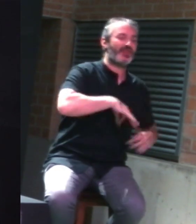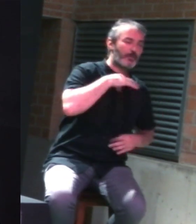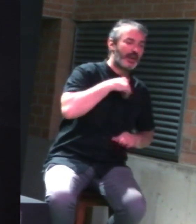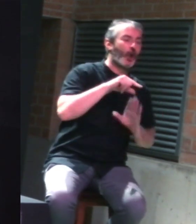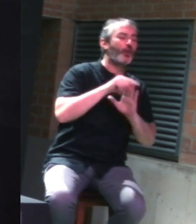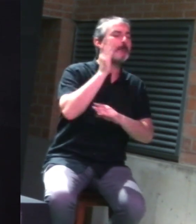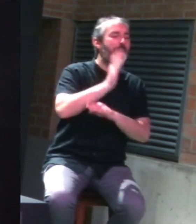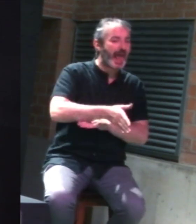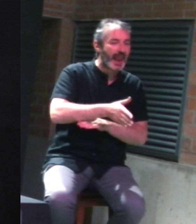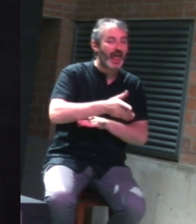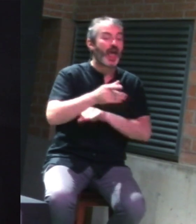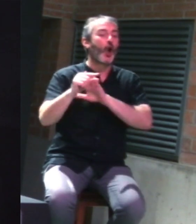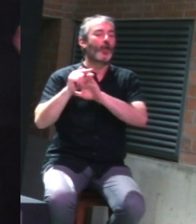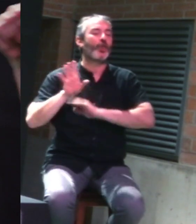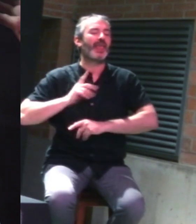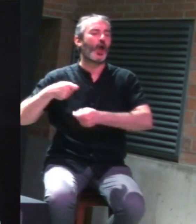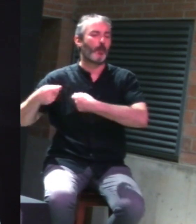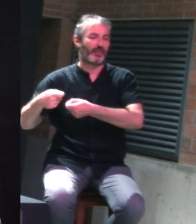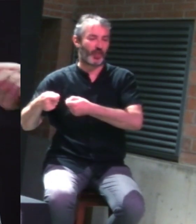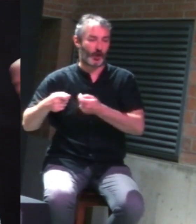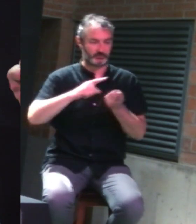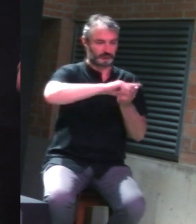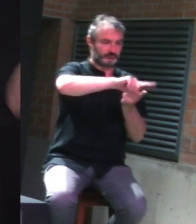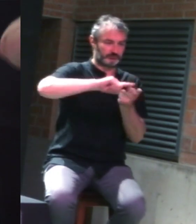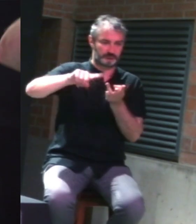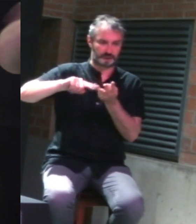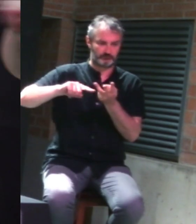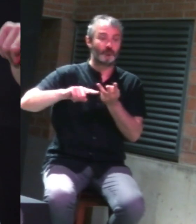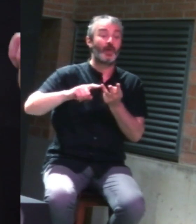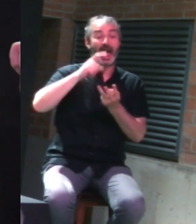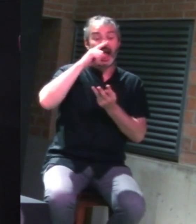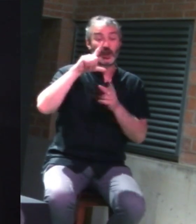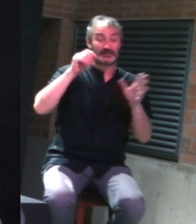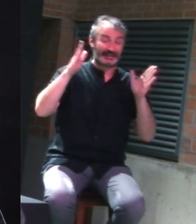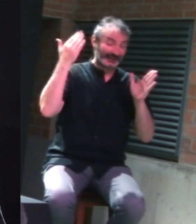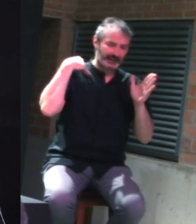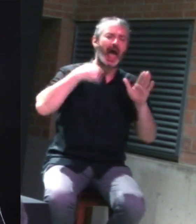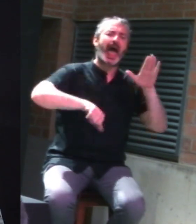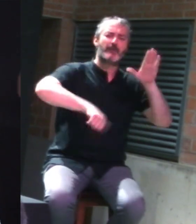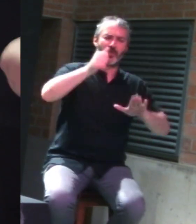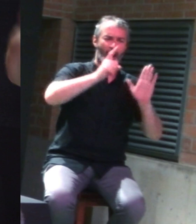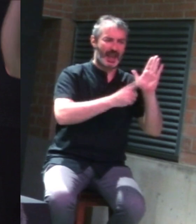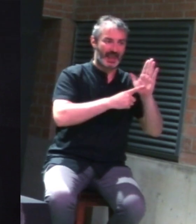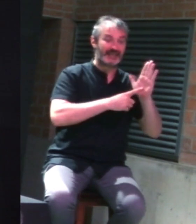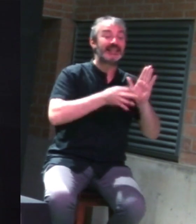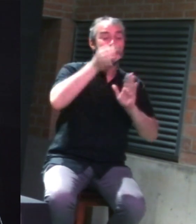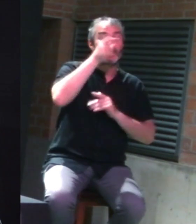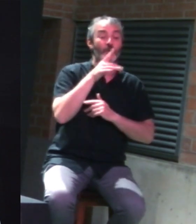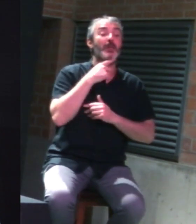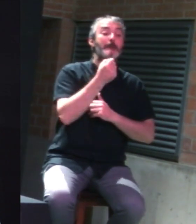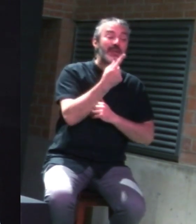Código Penal y el Código de Comercio. Los tres fueron aprobados en la década de los 70 y de los 80 del siglo